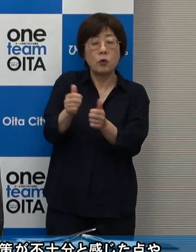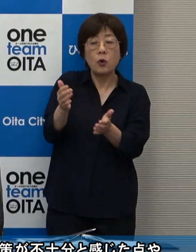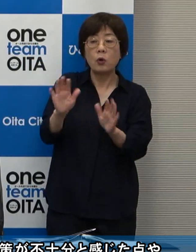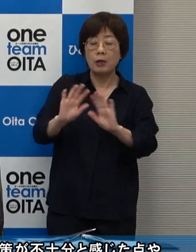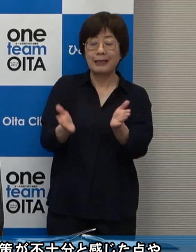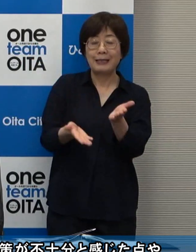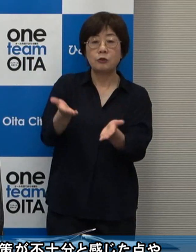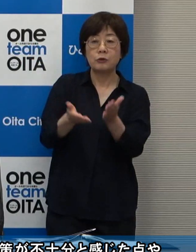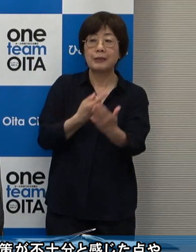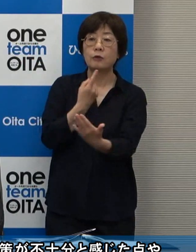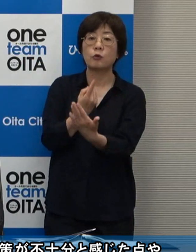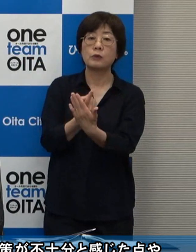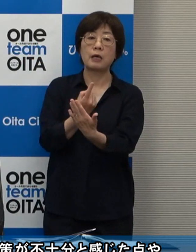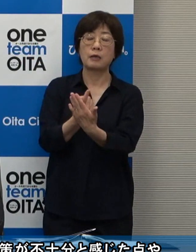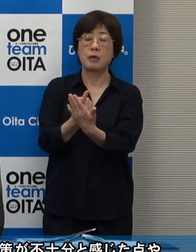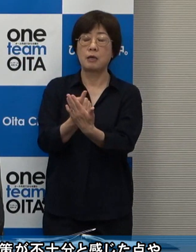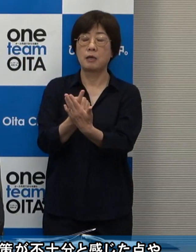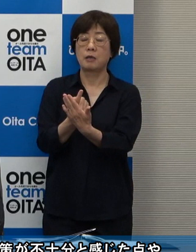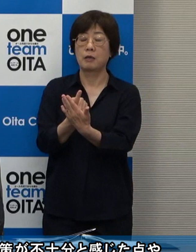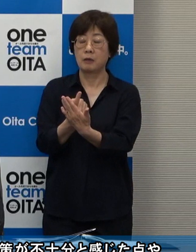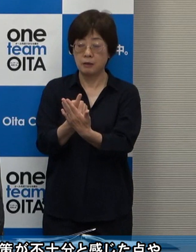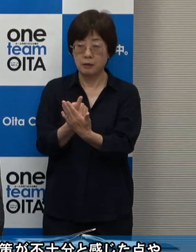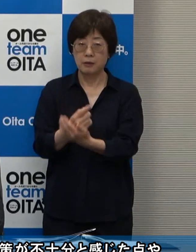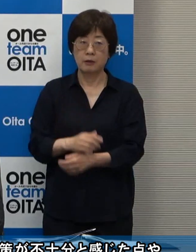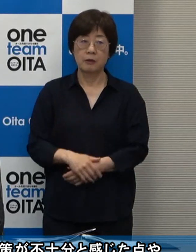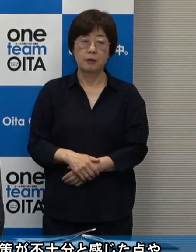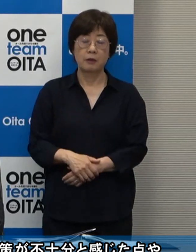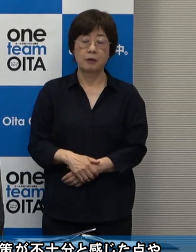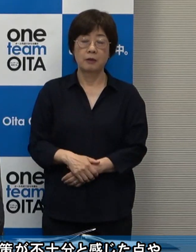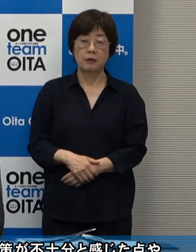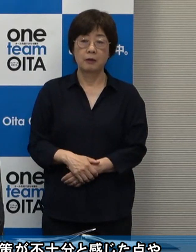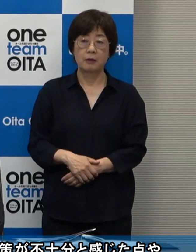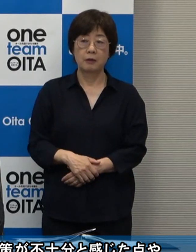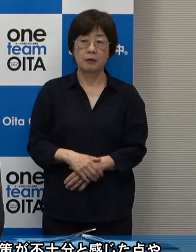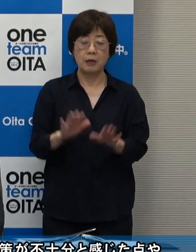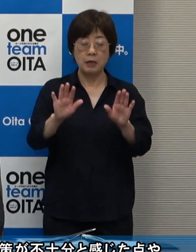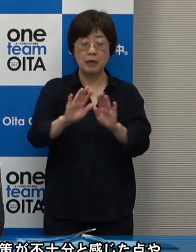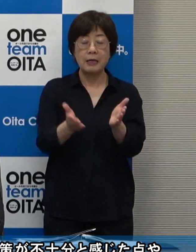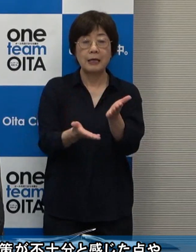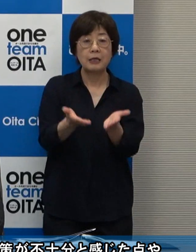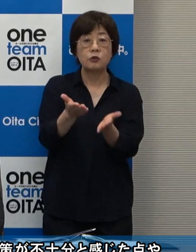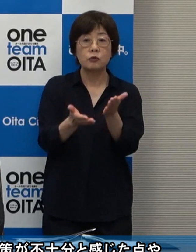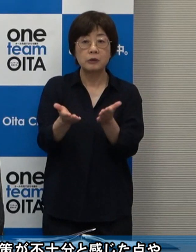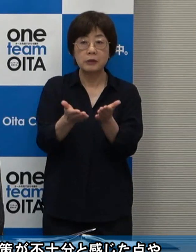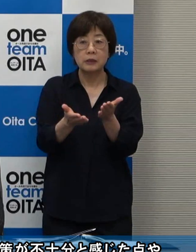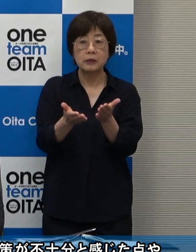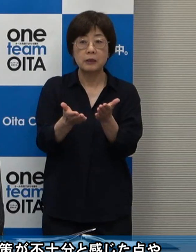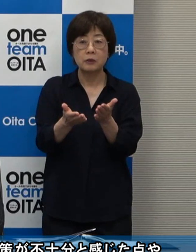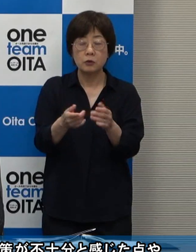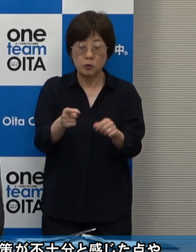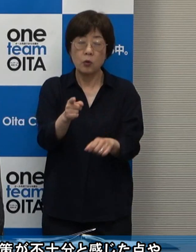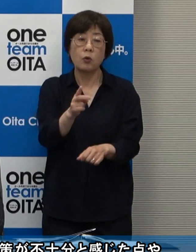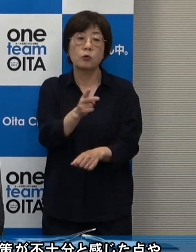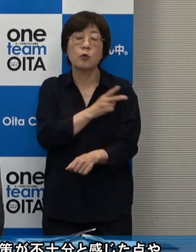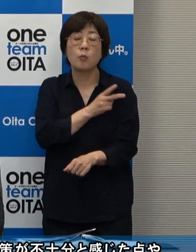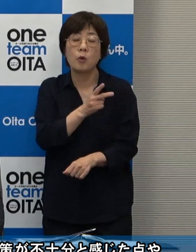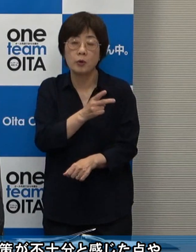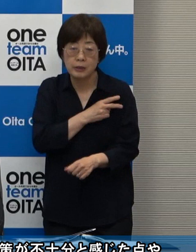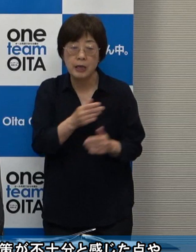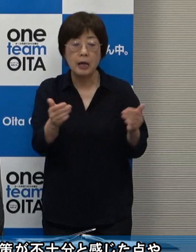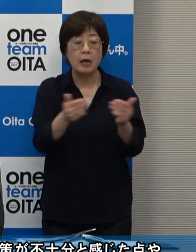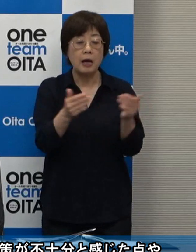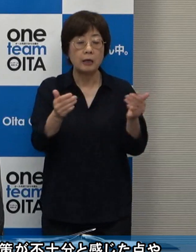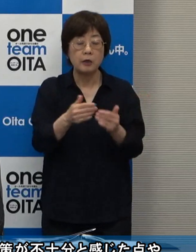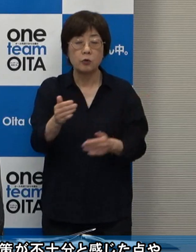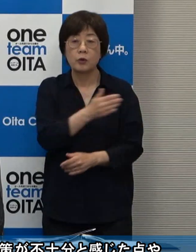加、そして育児をしながら働ける環境